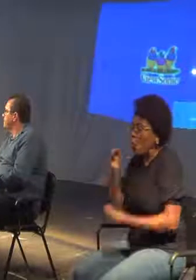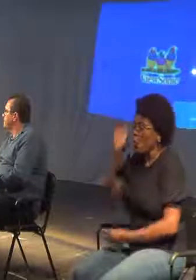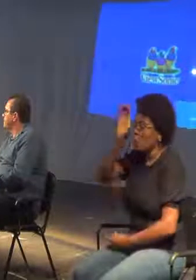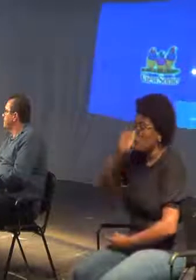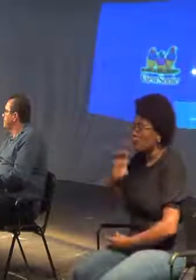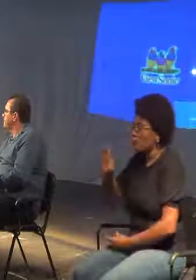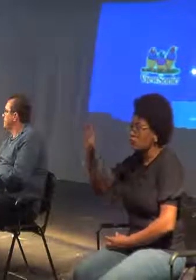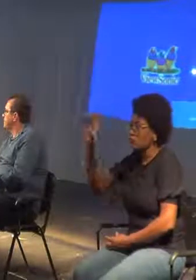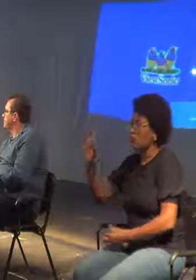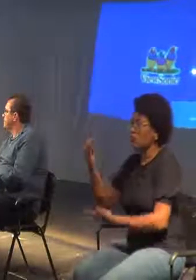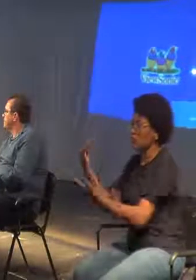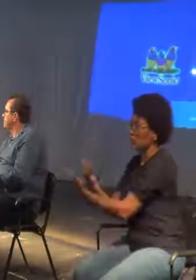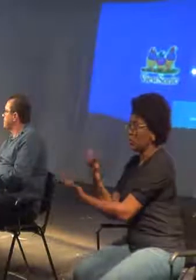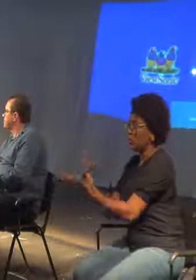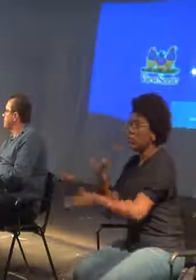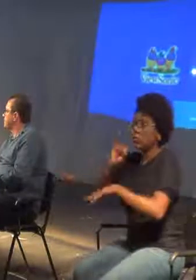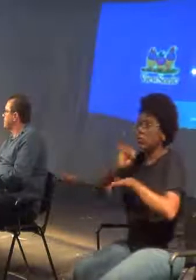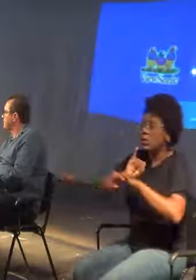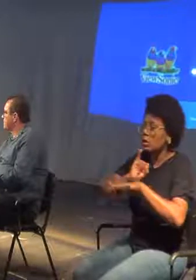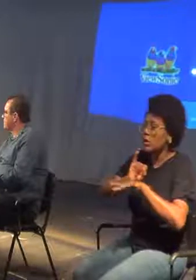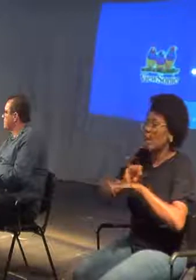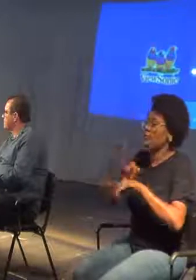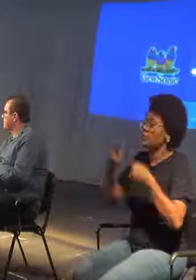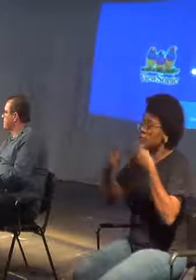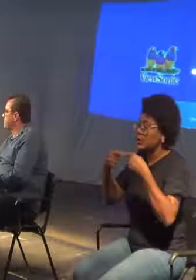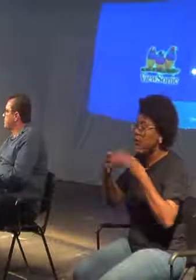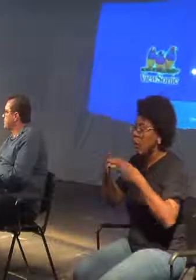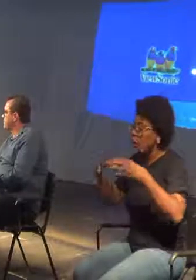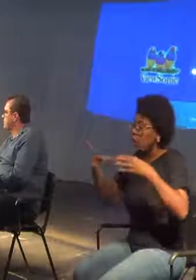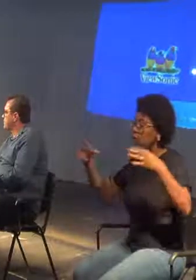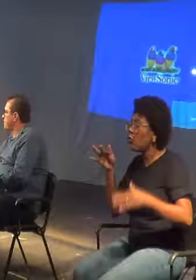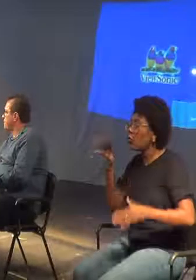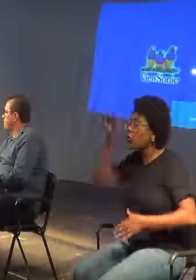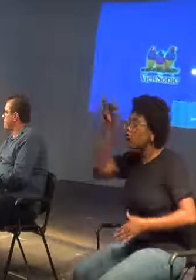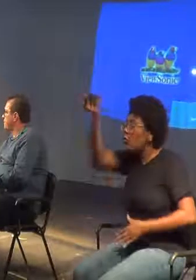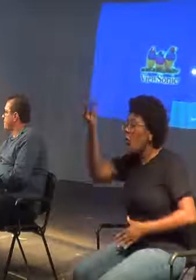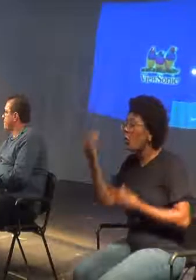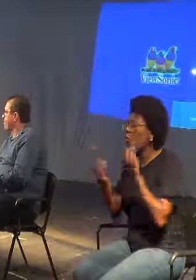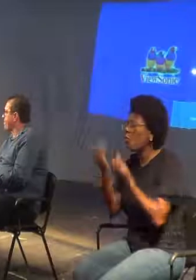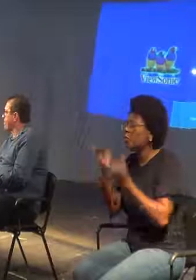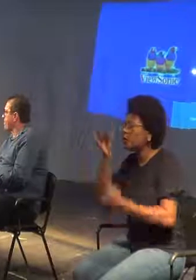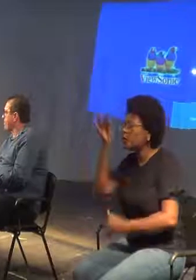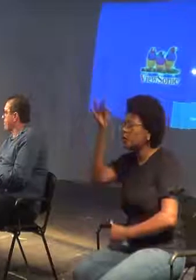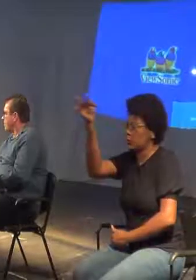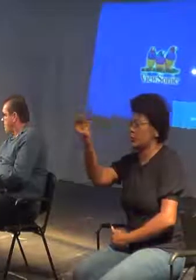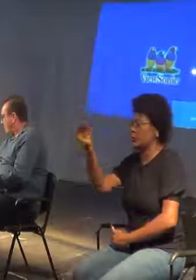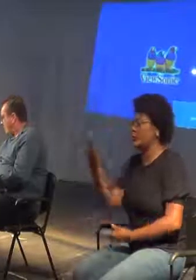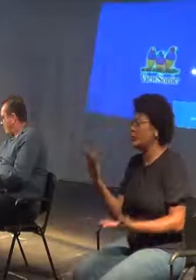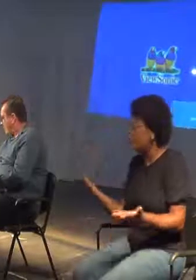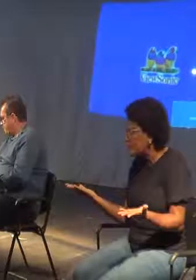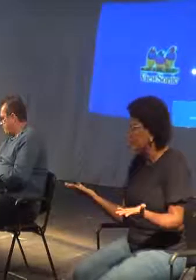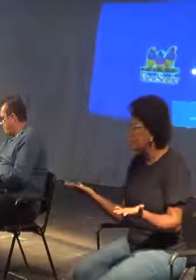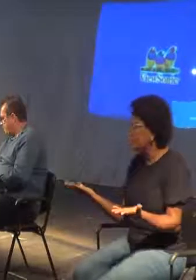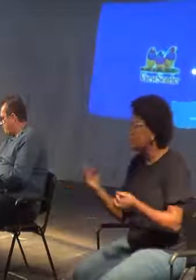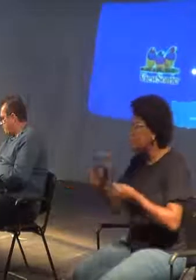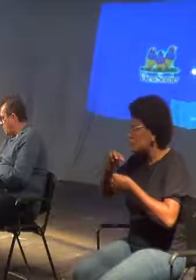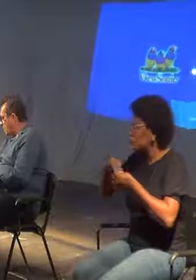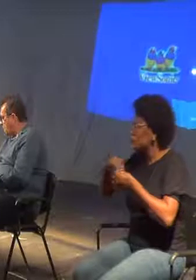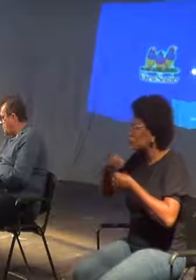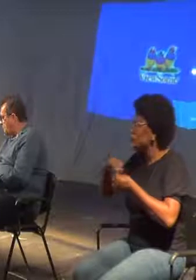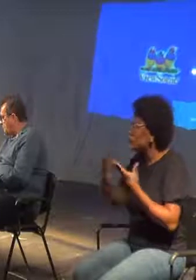os diversos prefeitos discutindo os seus diversos problemas. Então, inicialmente, eu gostaria de passar a palavra para o Nazel.